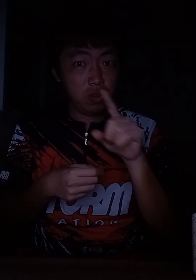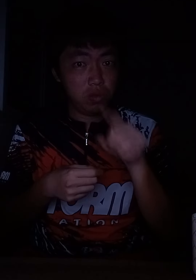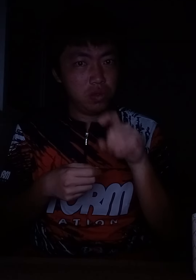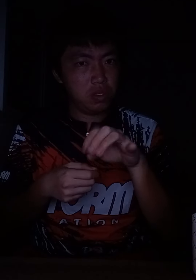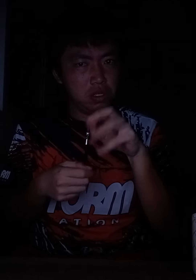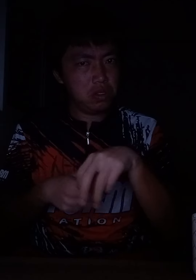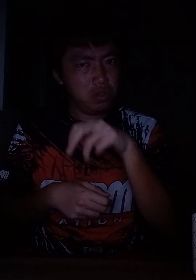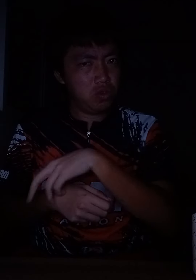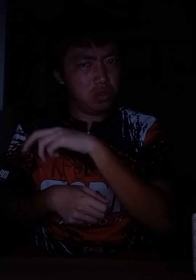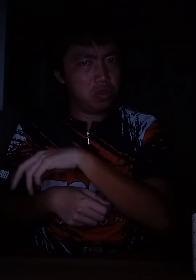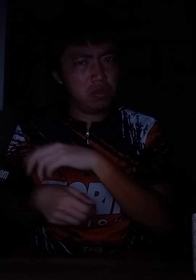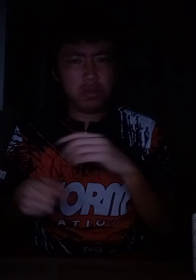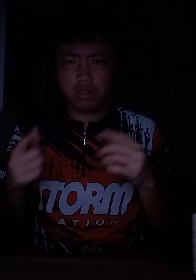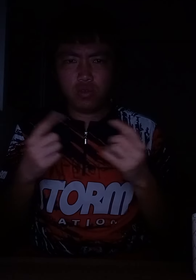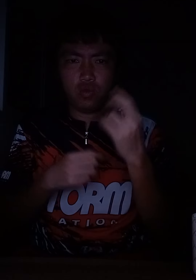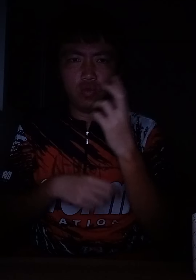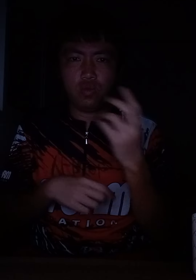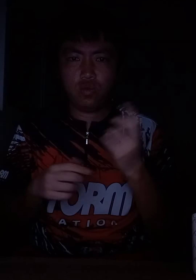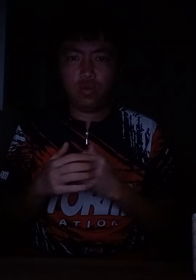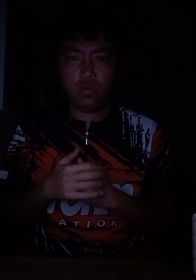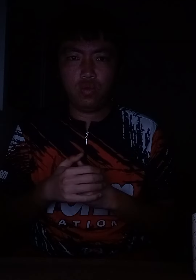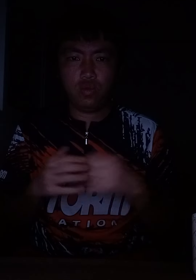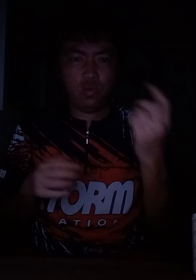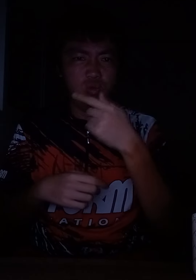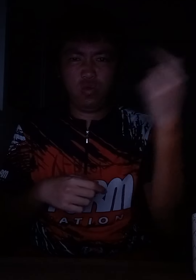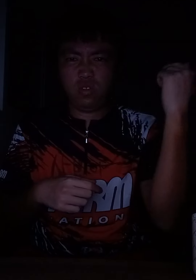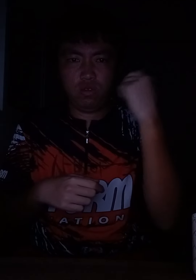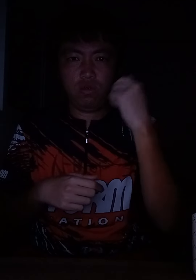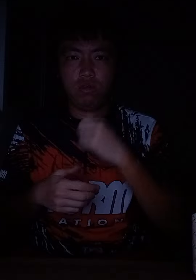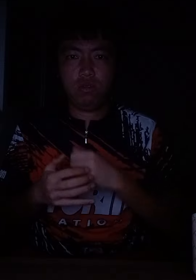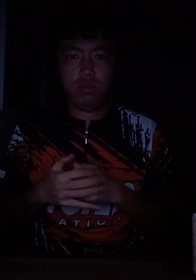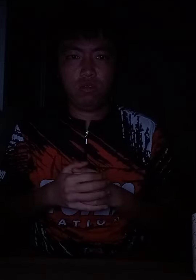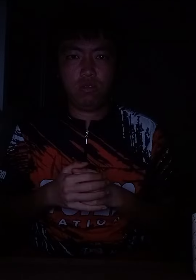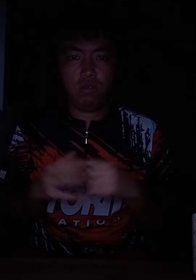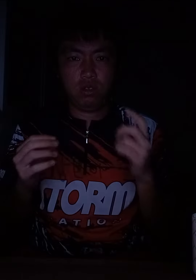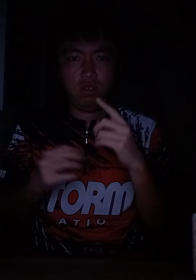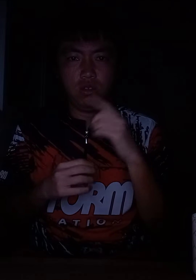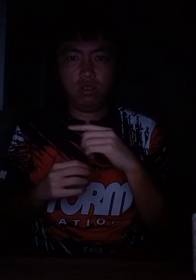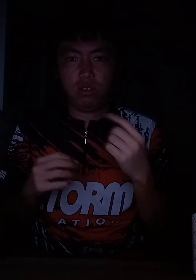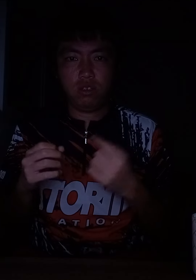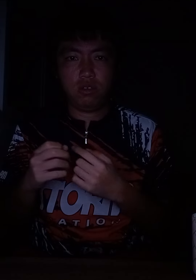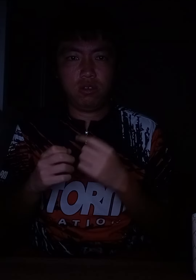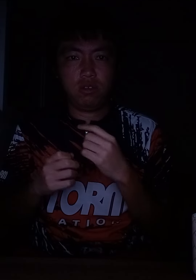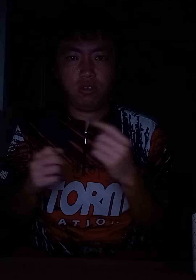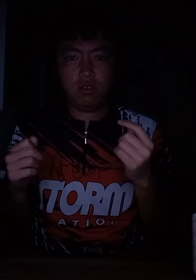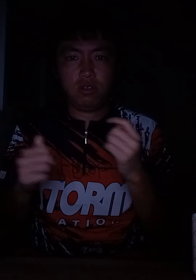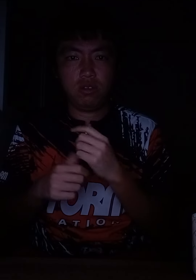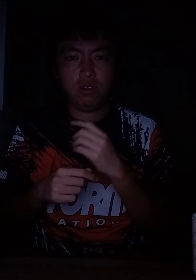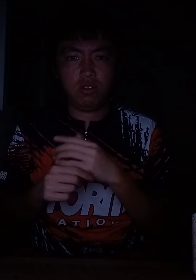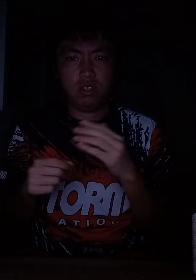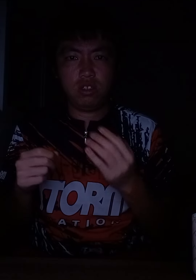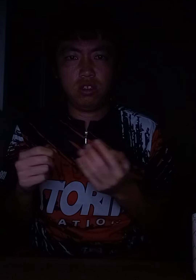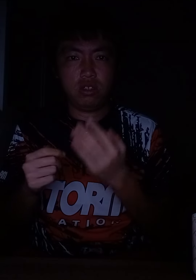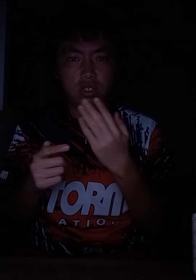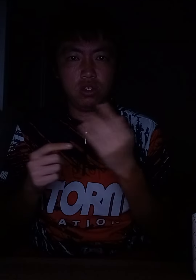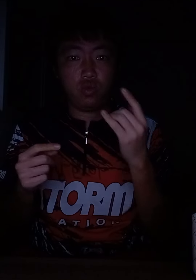내리면서도 계속해서 승객들을 향해서 이제 흉기를 휘두르는 것이죠. 결국은 대합실을 유인을 해내서 이 부역장이라는 분이 과감하게 등을